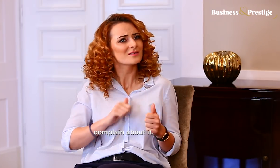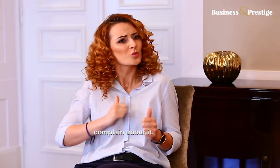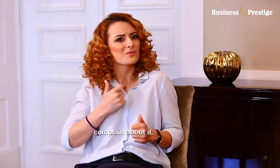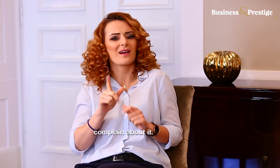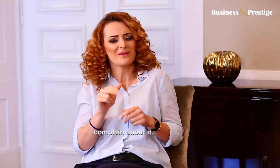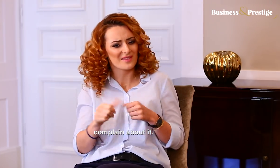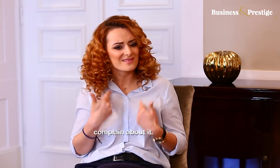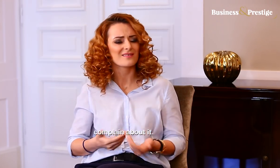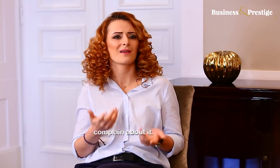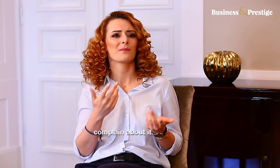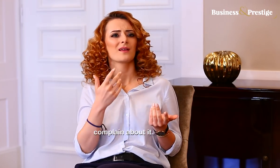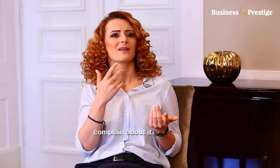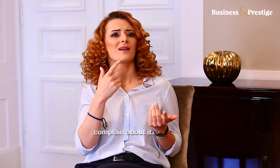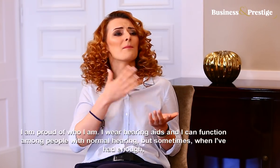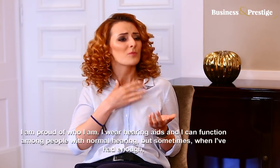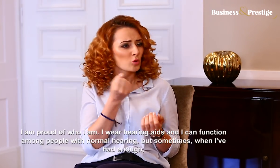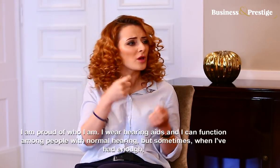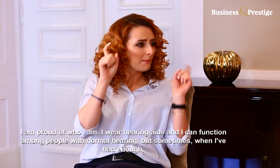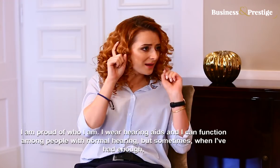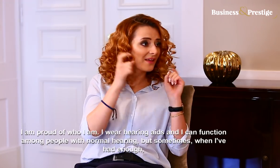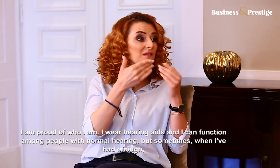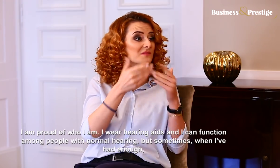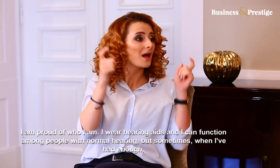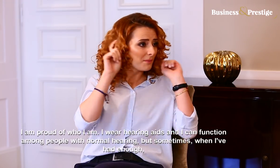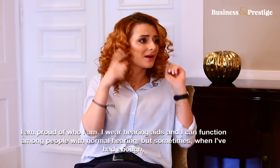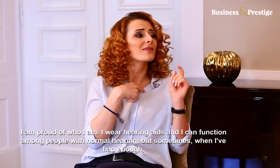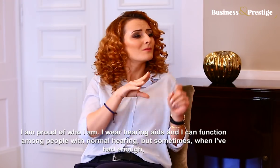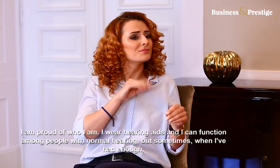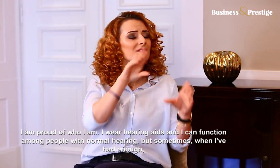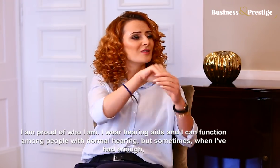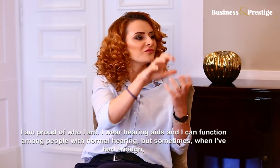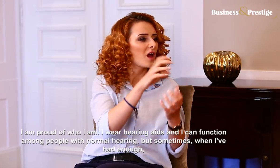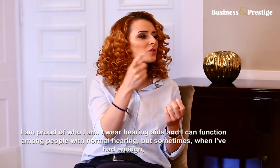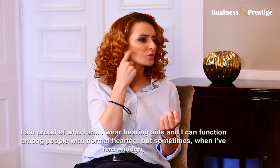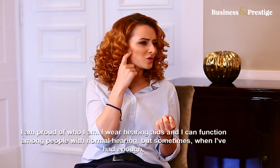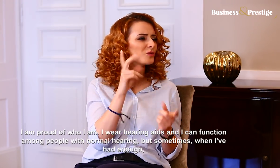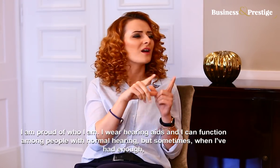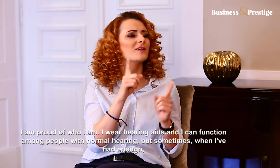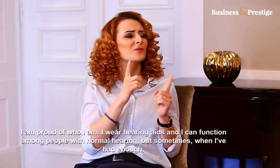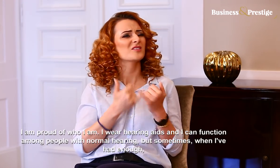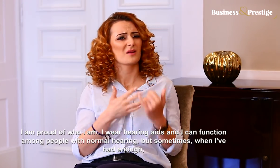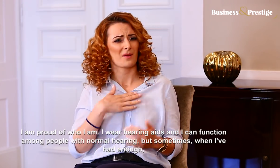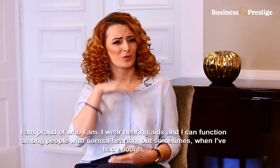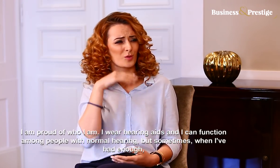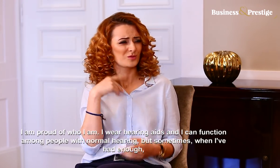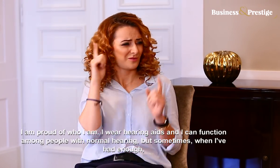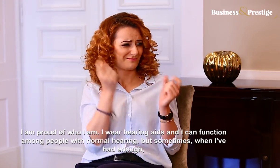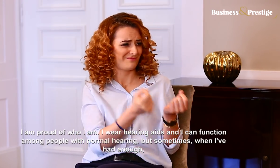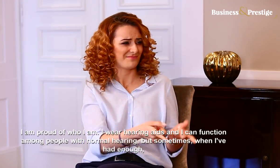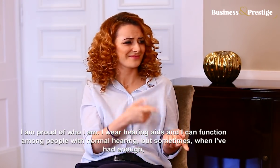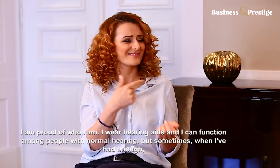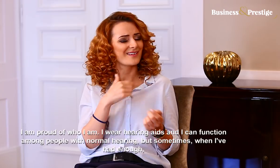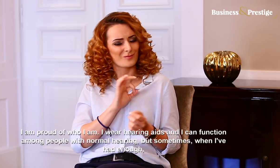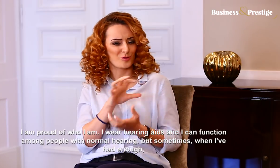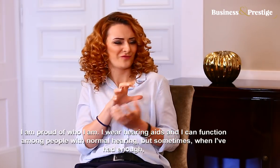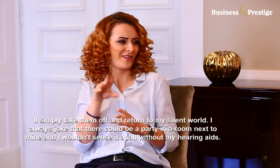absolutnie nie narzekam na to. Jestem zadowolony, jestem dumna z tego, kim jestem. Noszę aparaty i dzięki nim mogę jakby poruszać się w świecie słyszących, ale czasem, kiedy